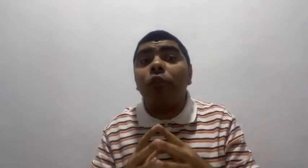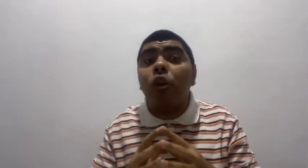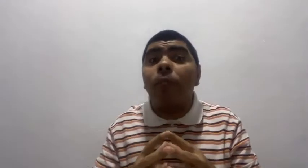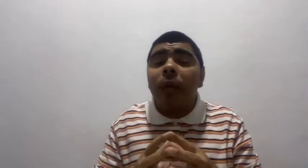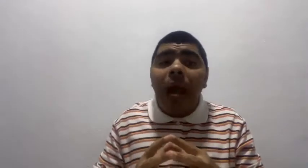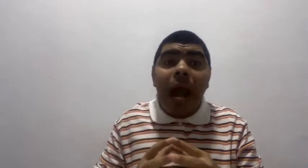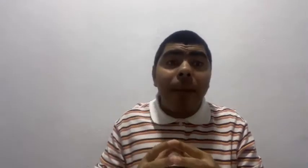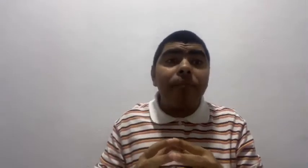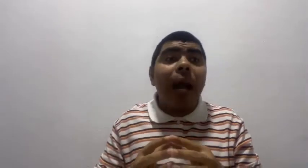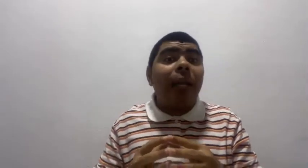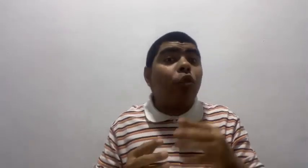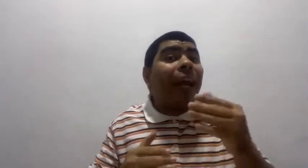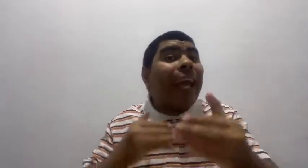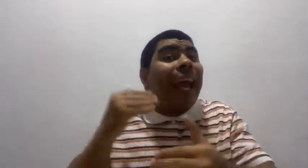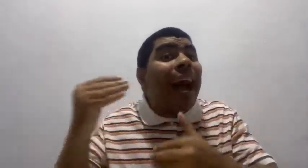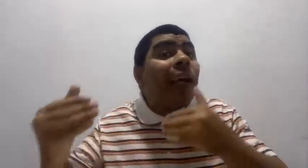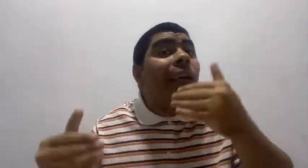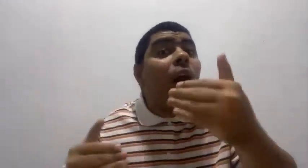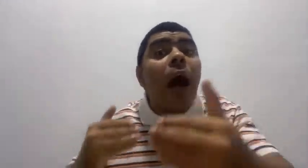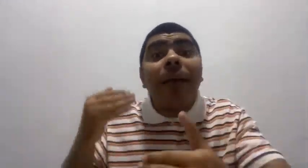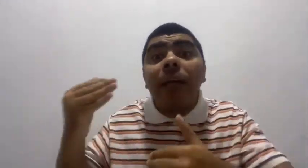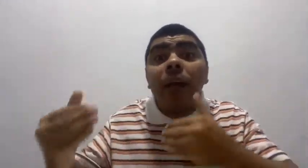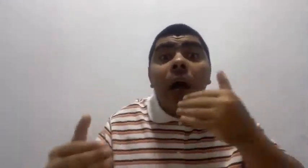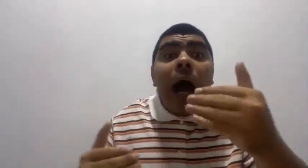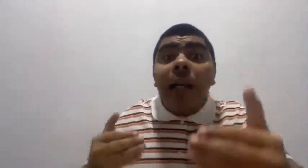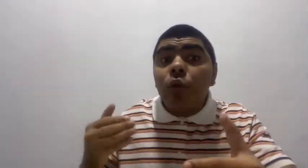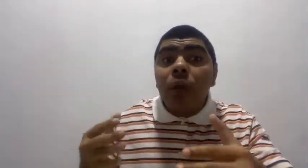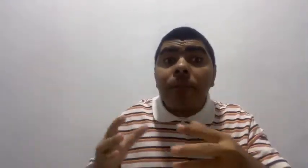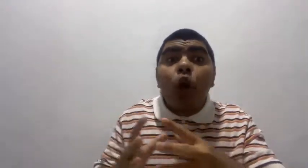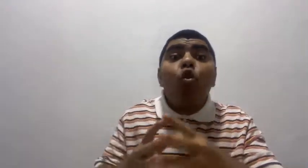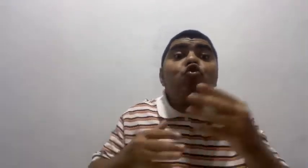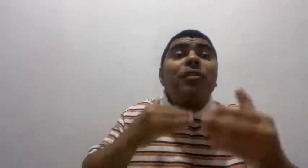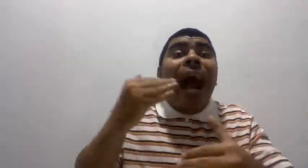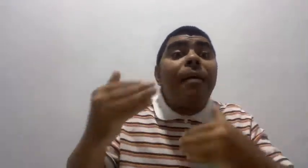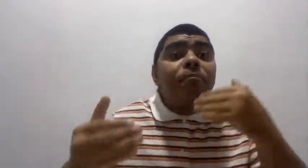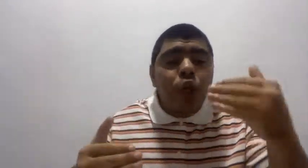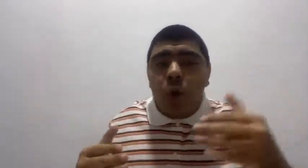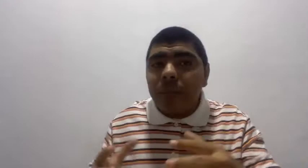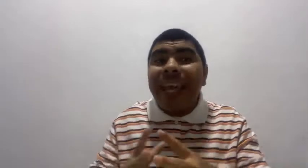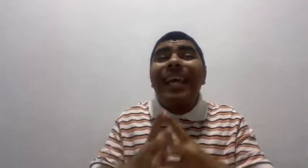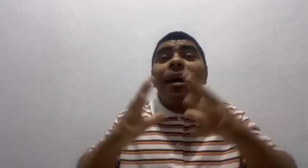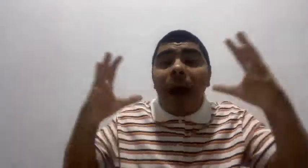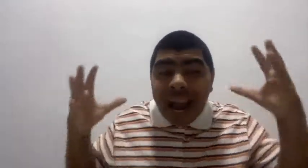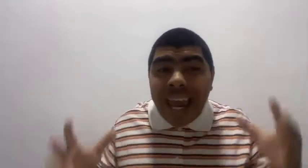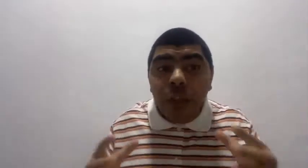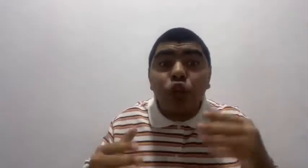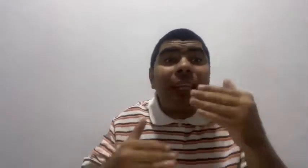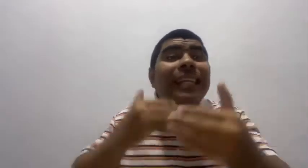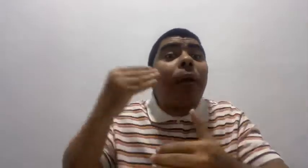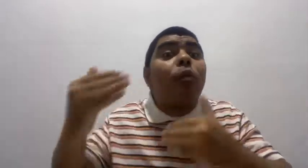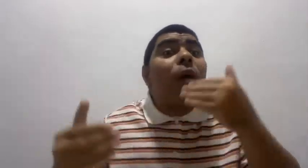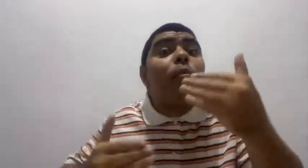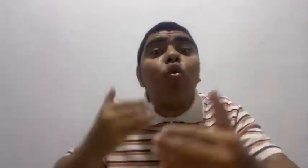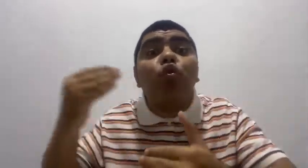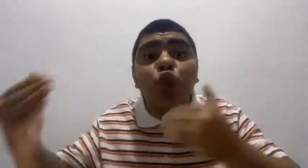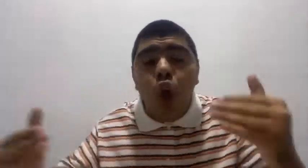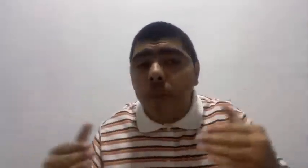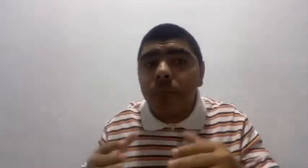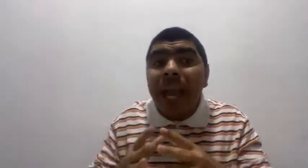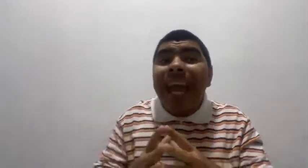corintios, amén, aleluya, que hay, amén, aleluya, un cambio. En el evangelio tiene que haber una evolución. En